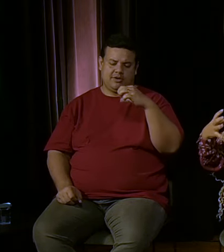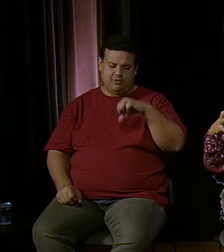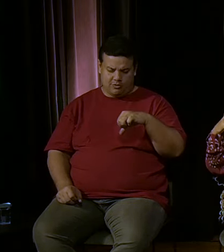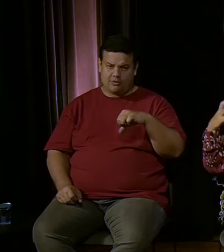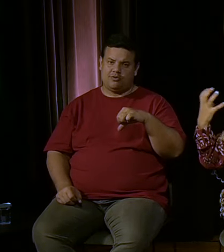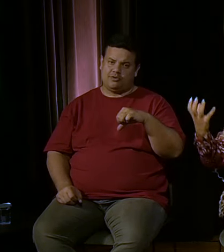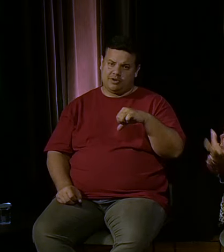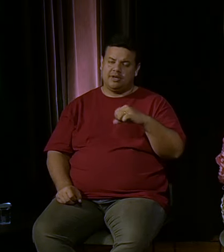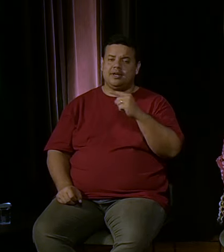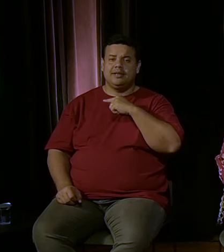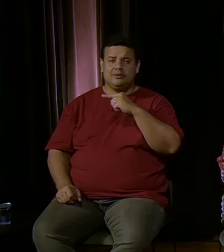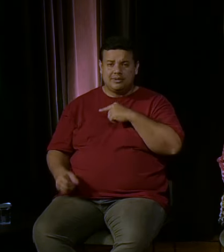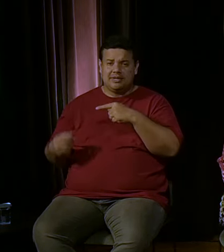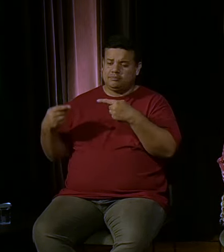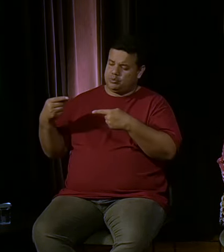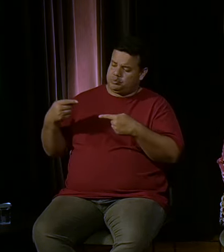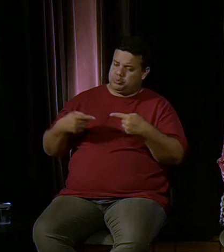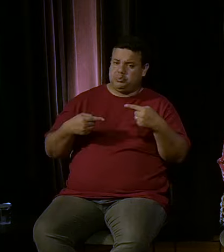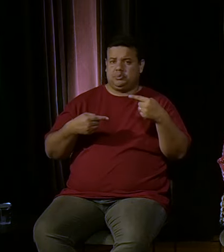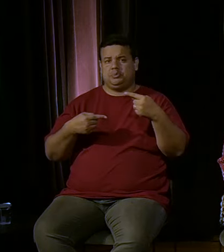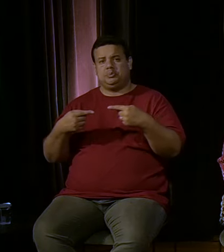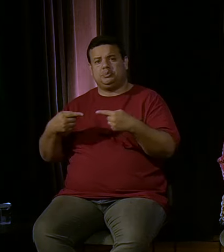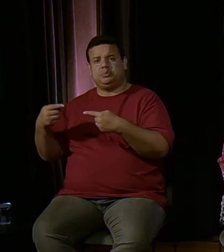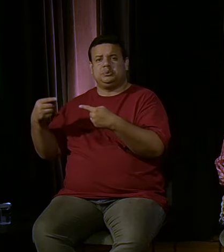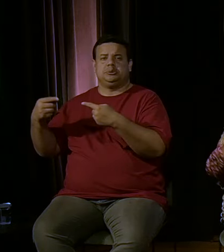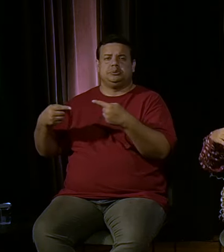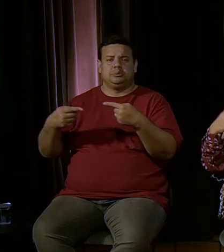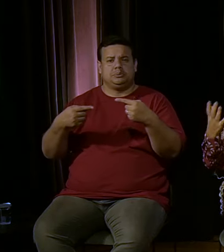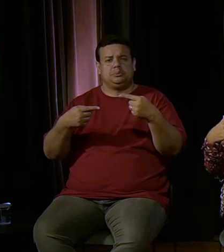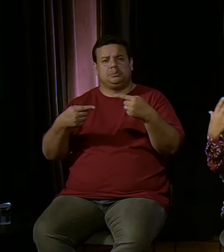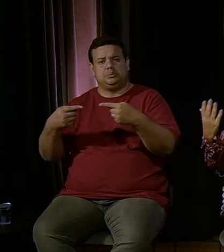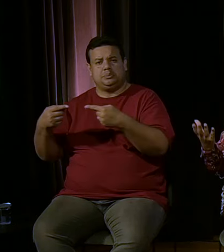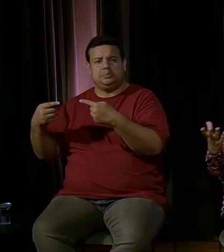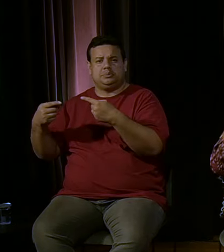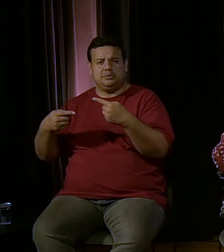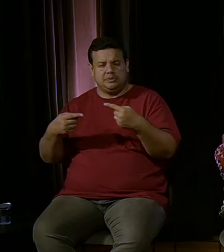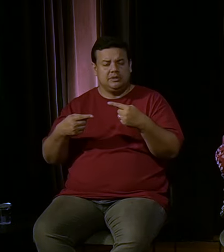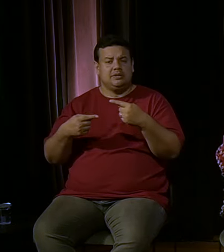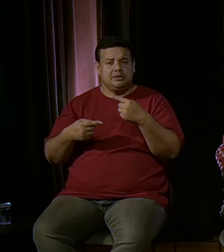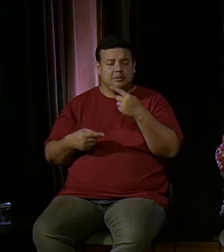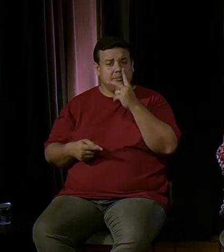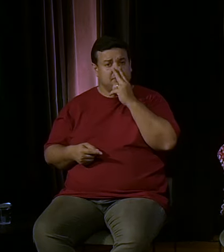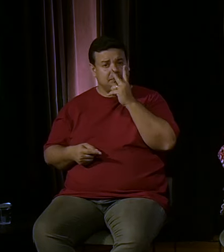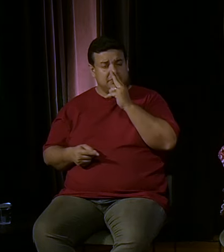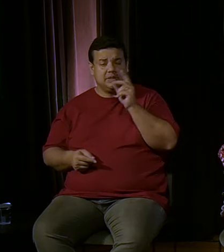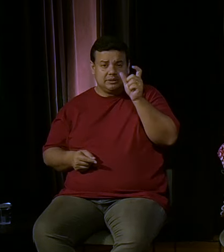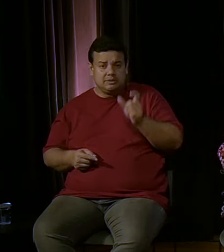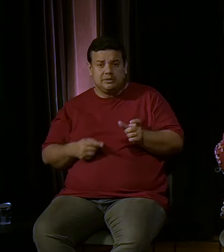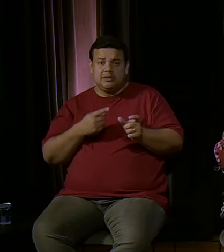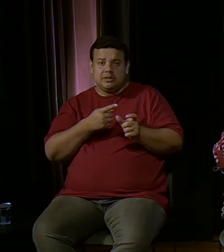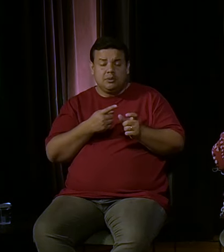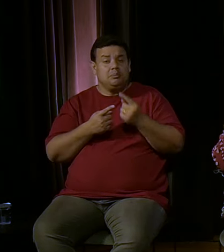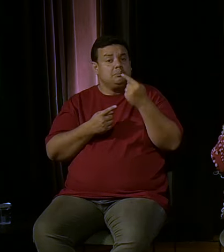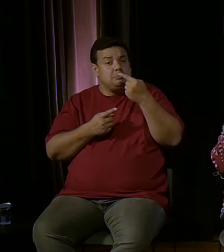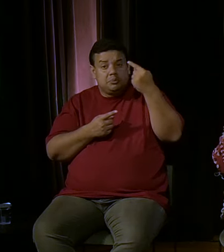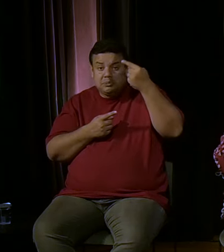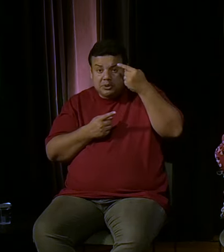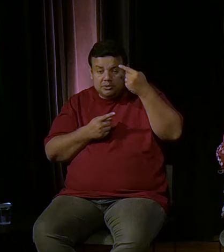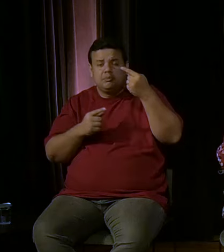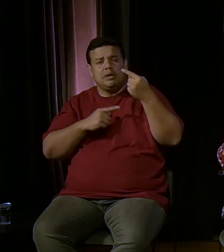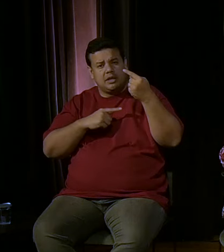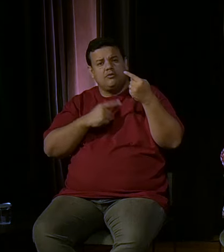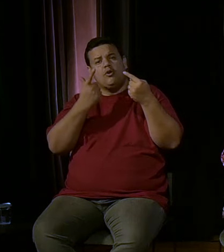que movimentam a figura do Zózimo, né, como esse pioneiro, apesar de ter existido outros diretores